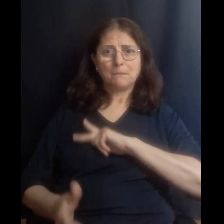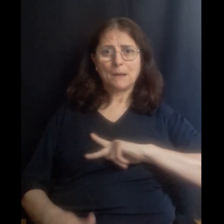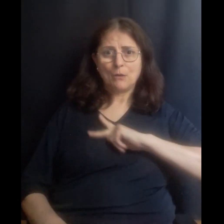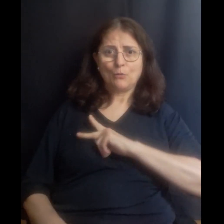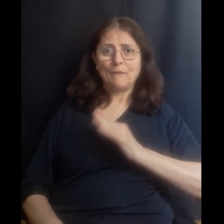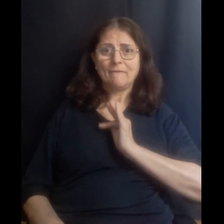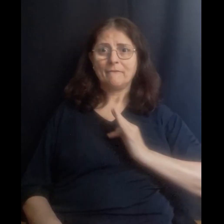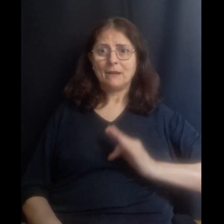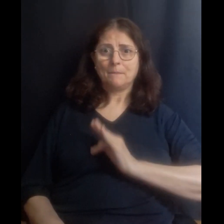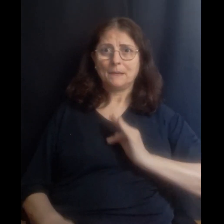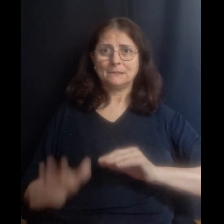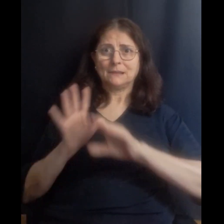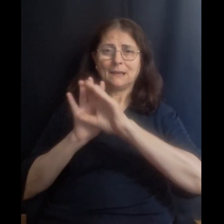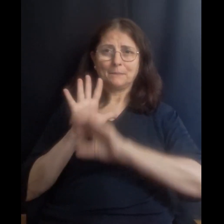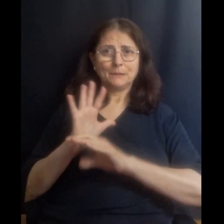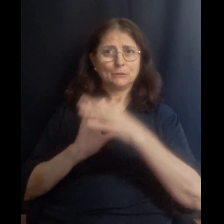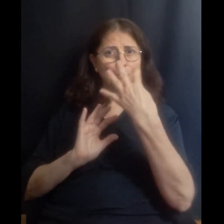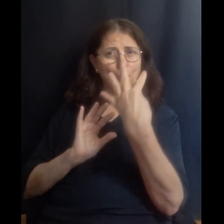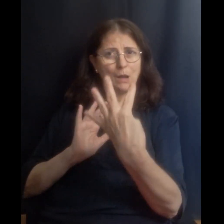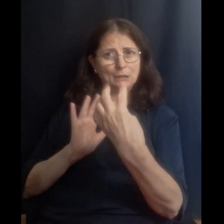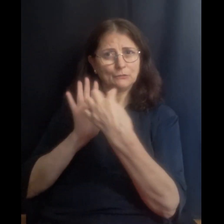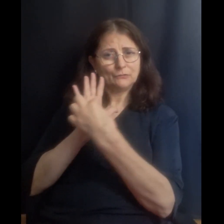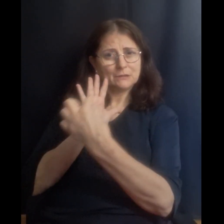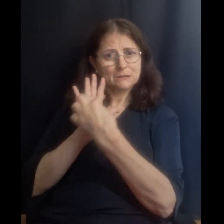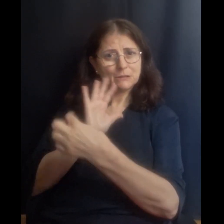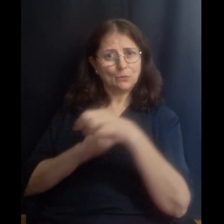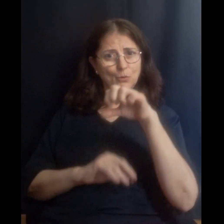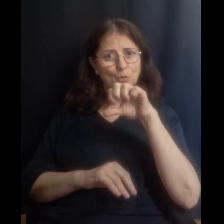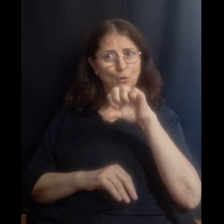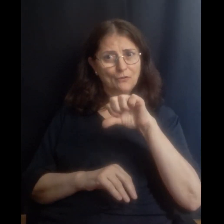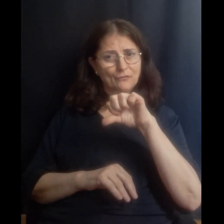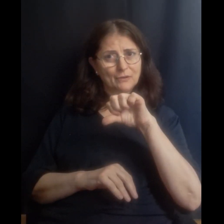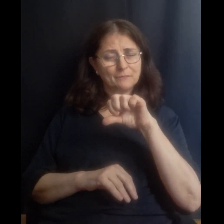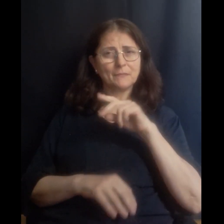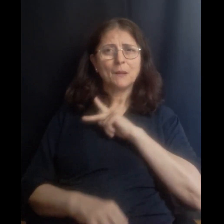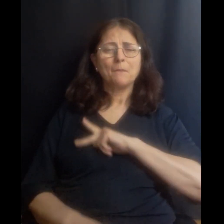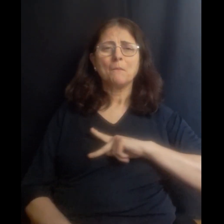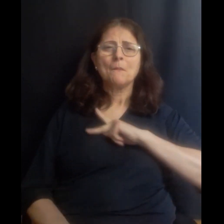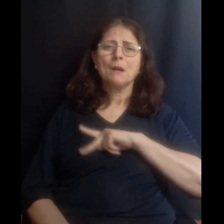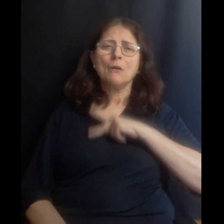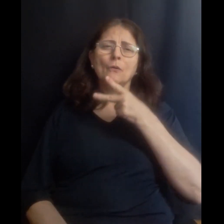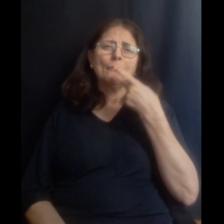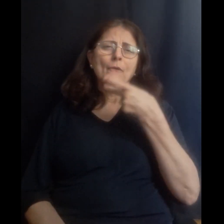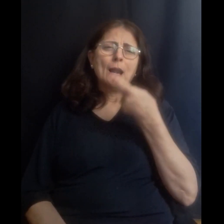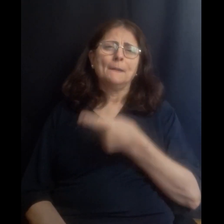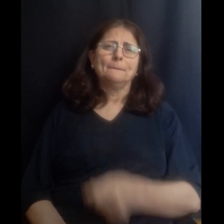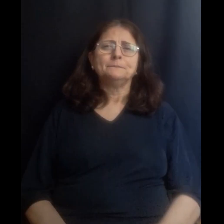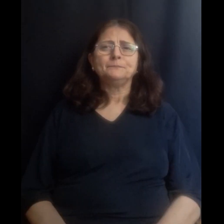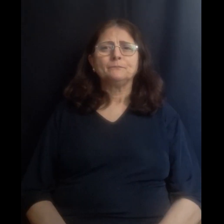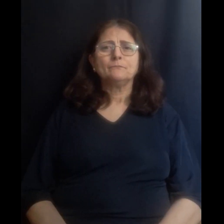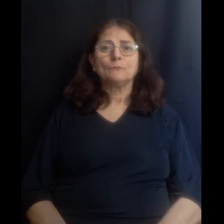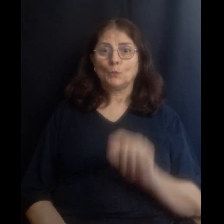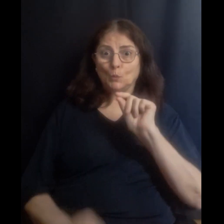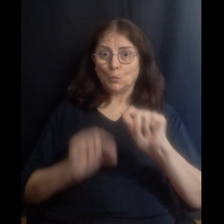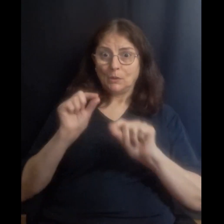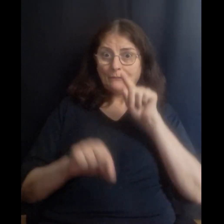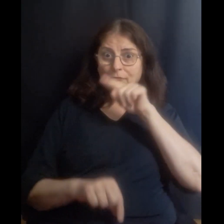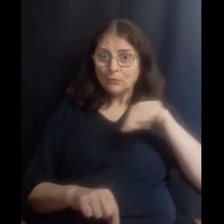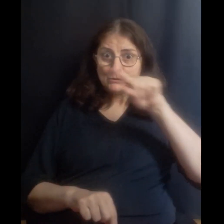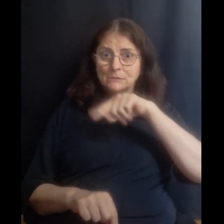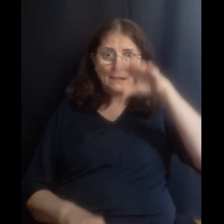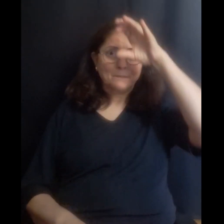aos Filipenses, capítulo 4, versículo 9, onde Paulo diz: o